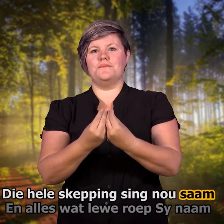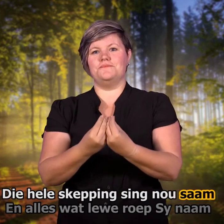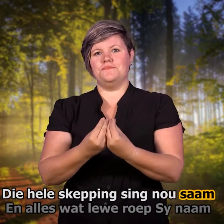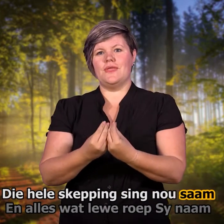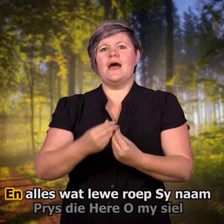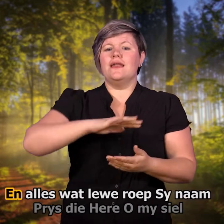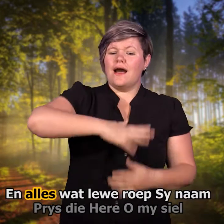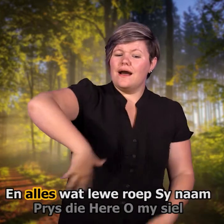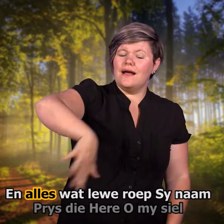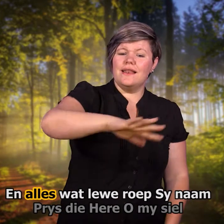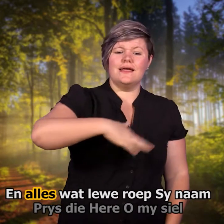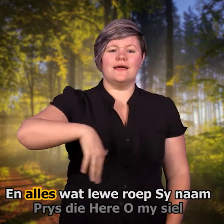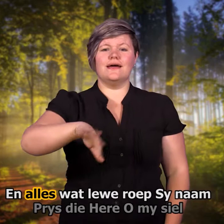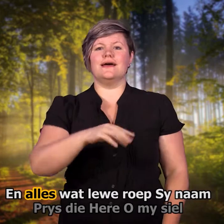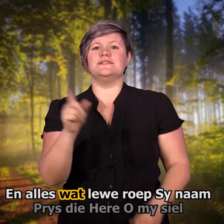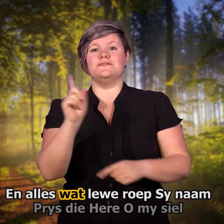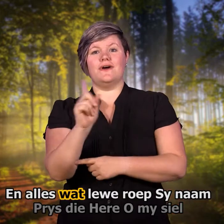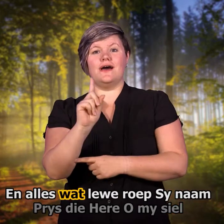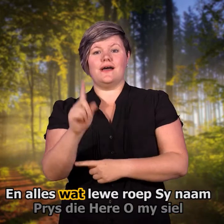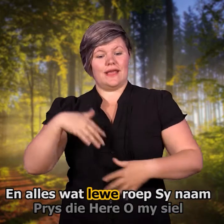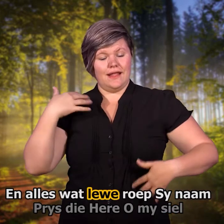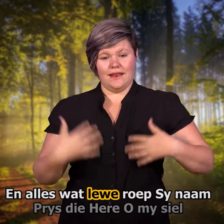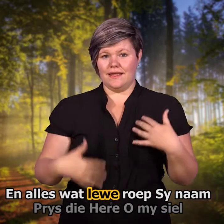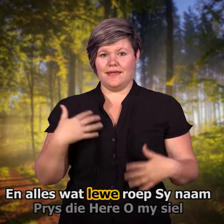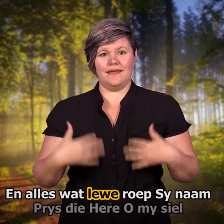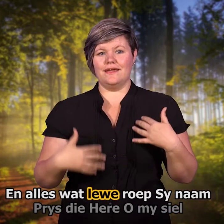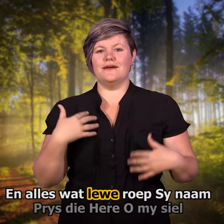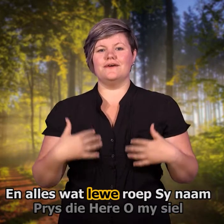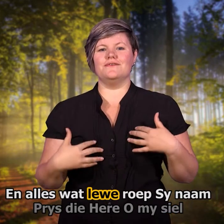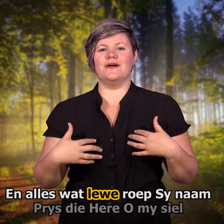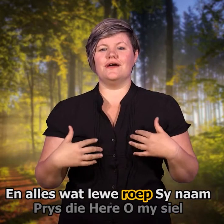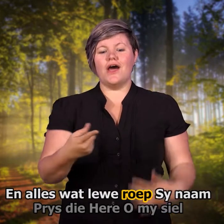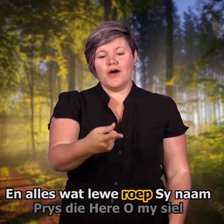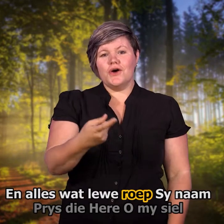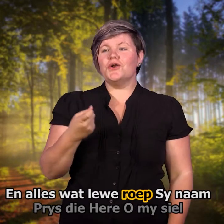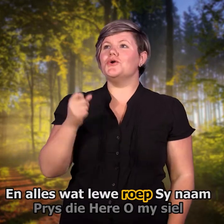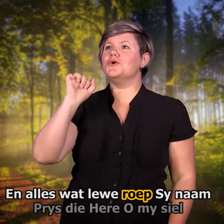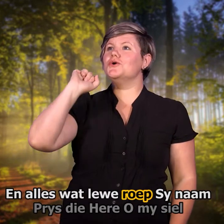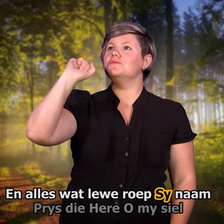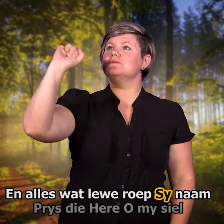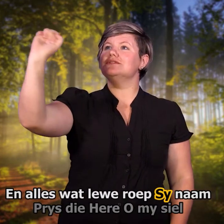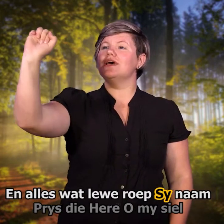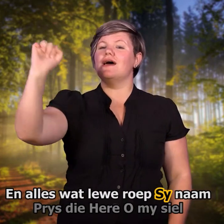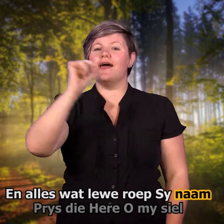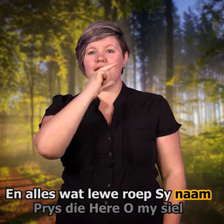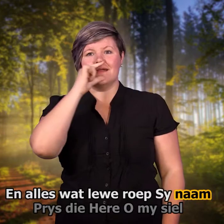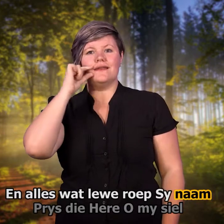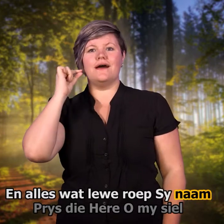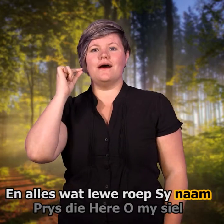song, In the hell has kept the sound of